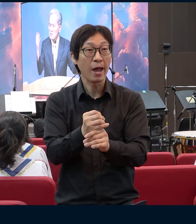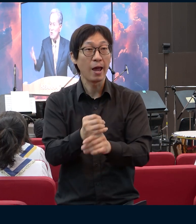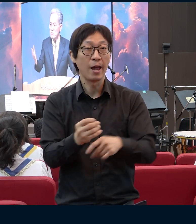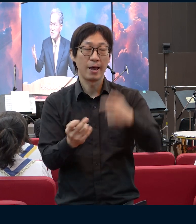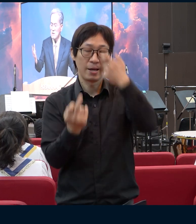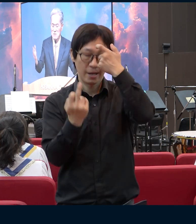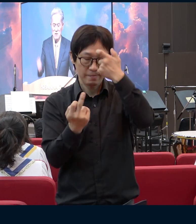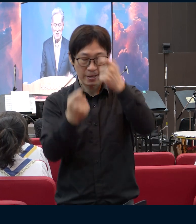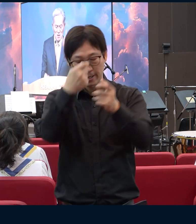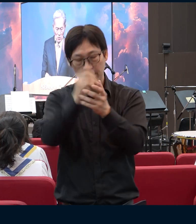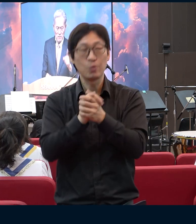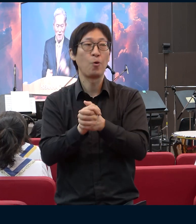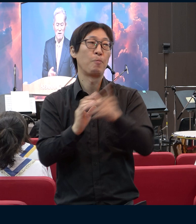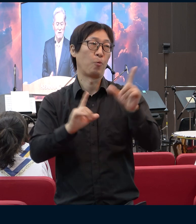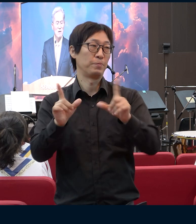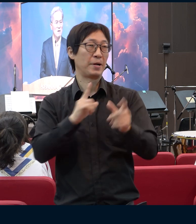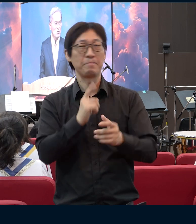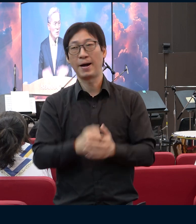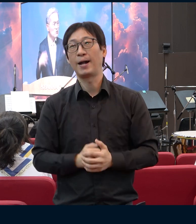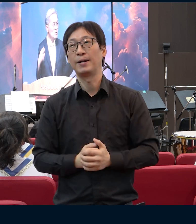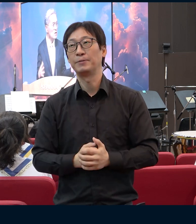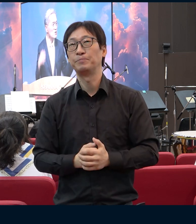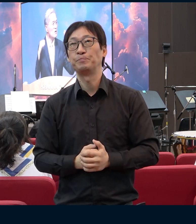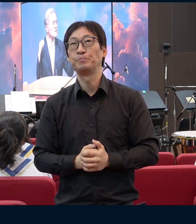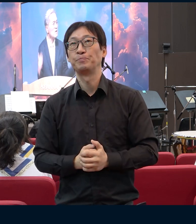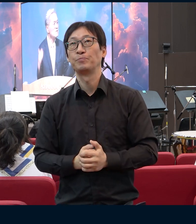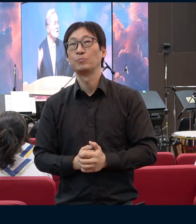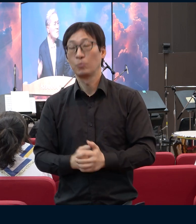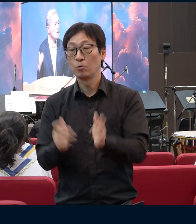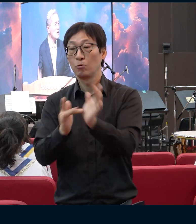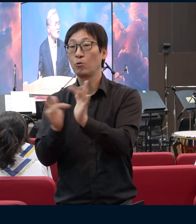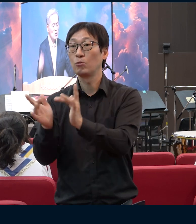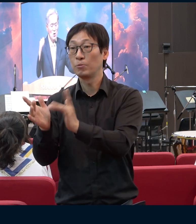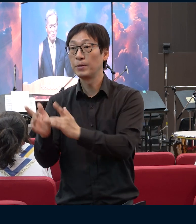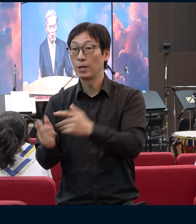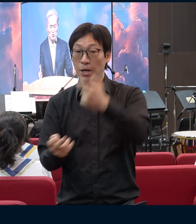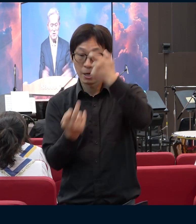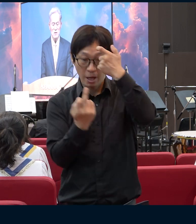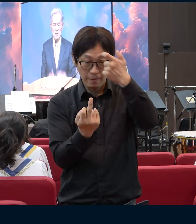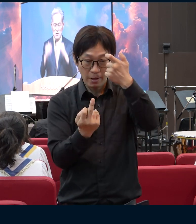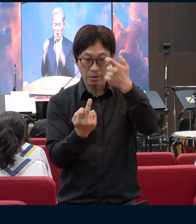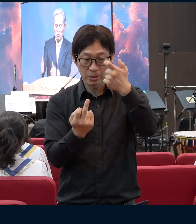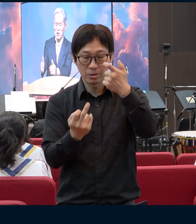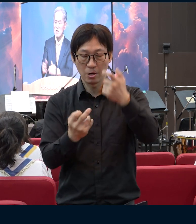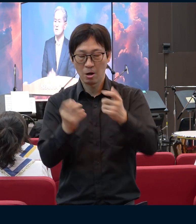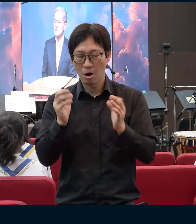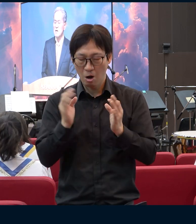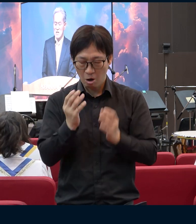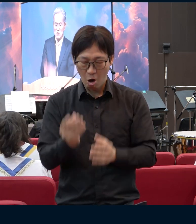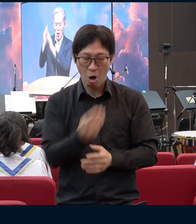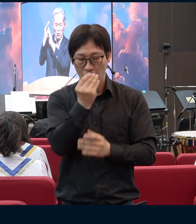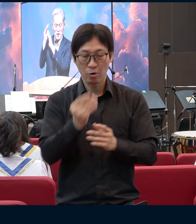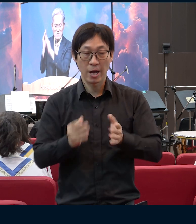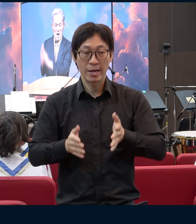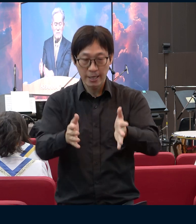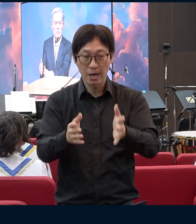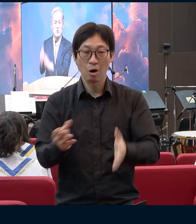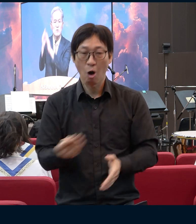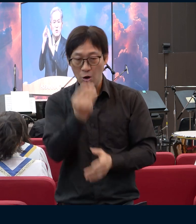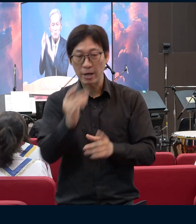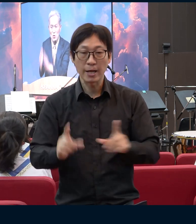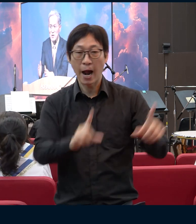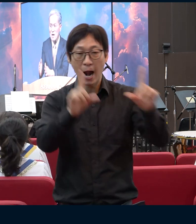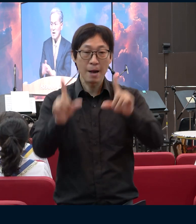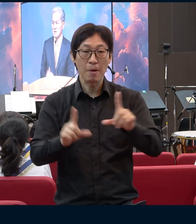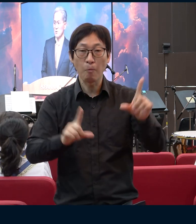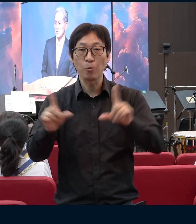기도, 그겁니다. 자, 그런데 그렇다면 주님께서 겟세마네에서 보여주신 그 거룩의 길, 그 거룩의 삶의